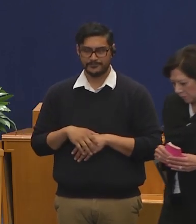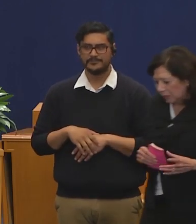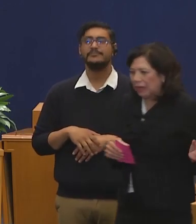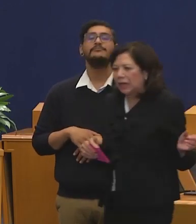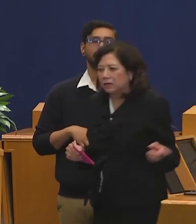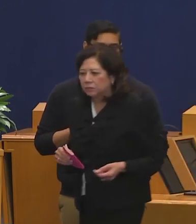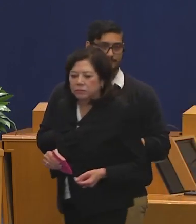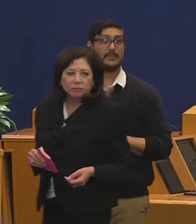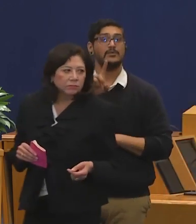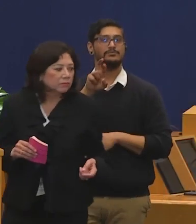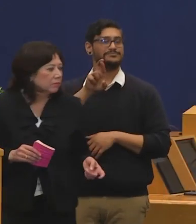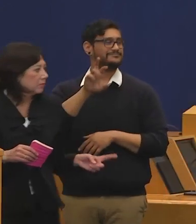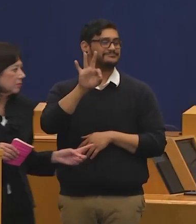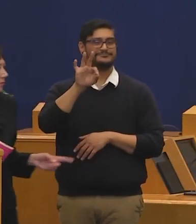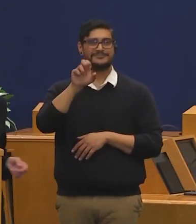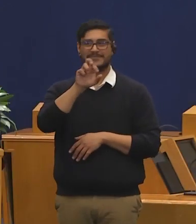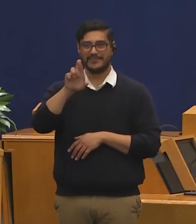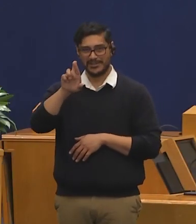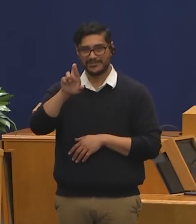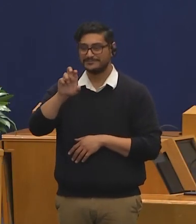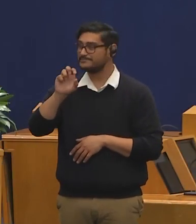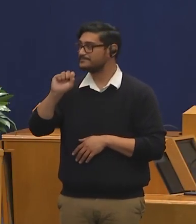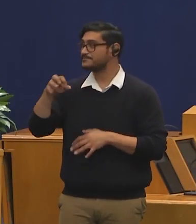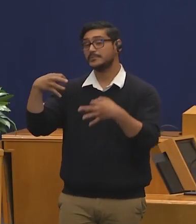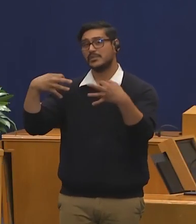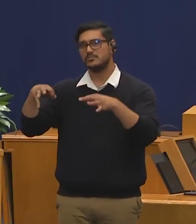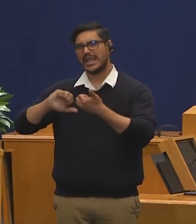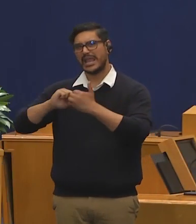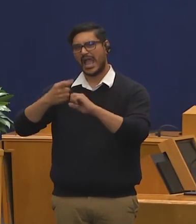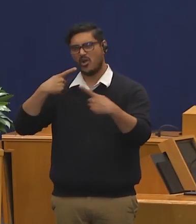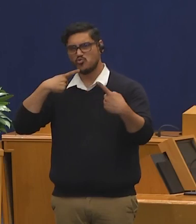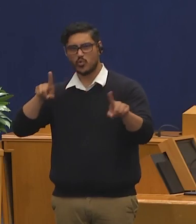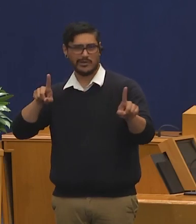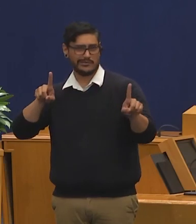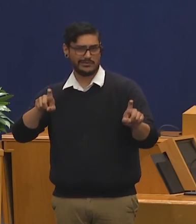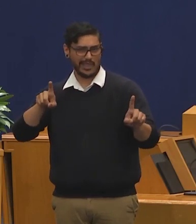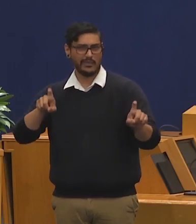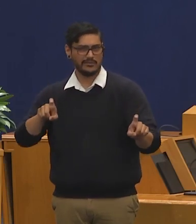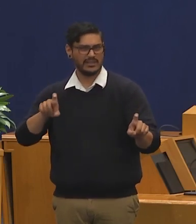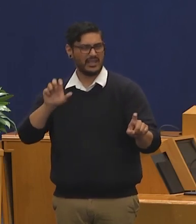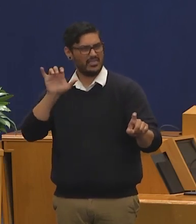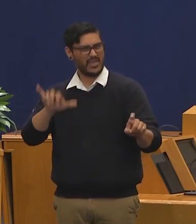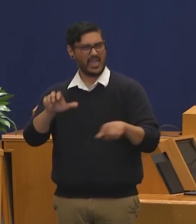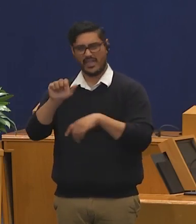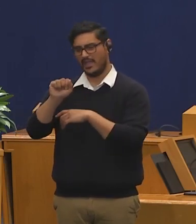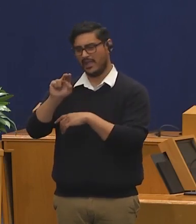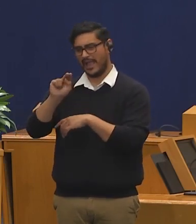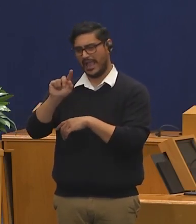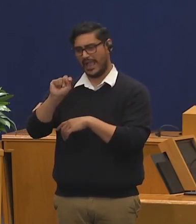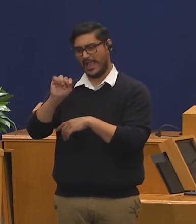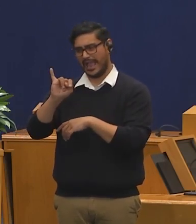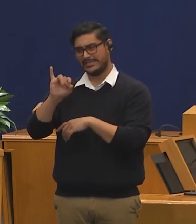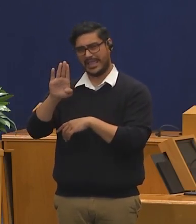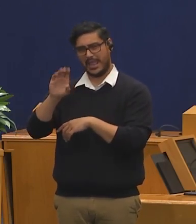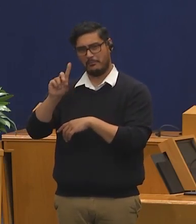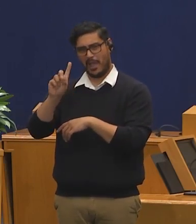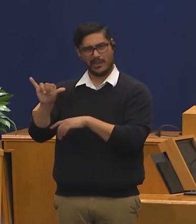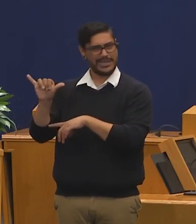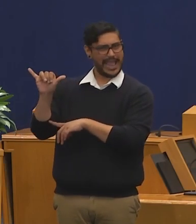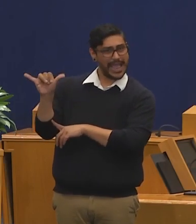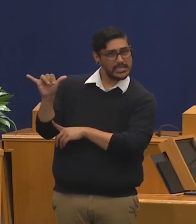Ferrer. ¿Nos puede explicar cómo funcionan los exámenes anticuerpos que iniciaron hoy por parte del Condado de Los